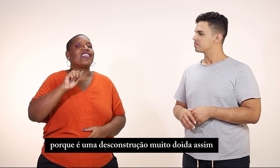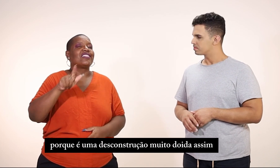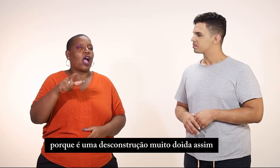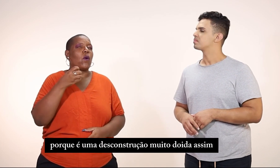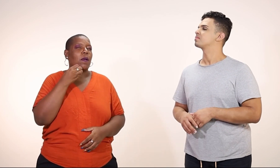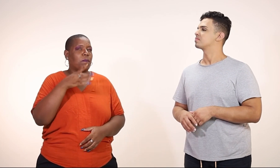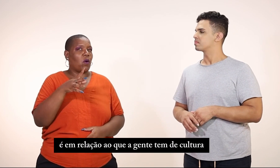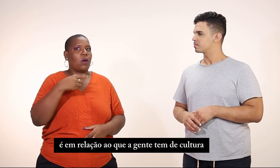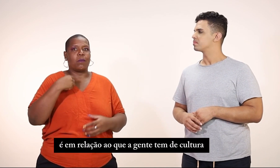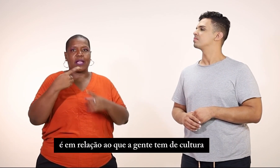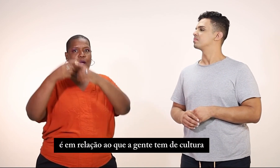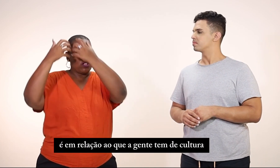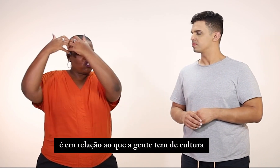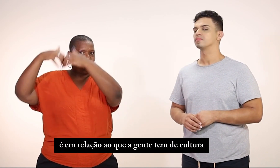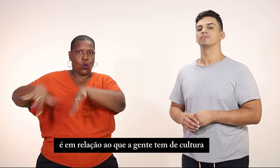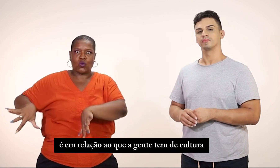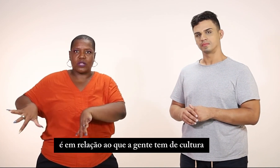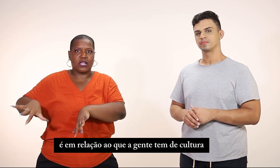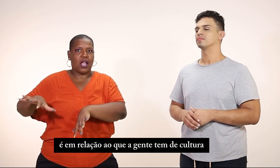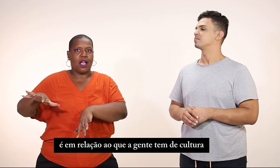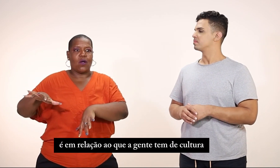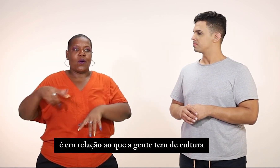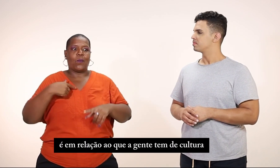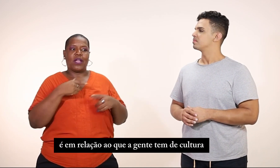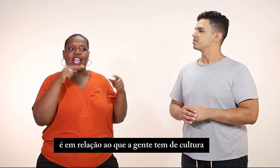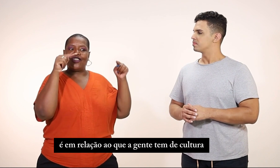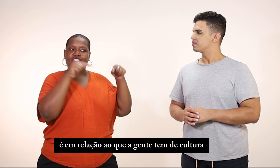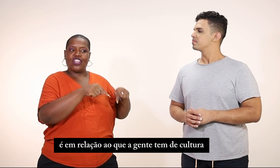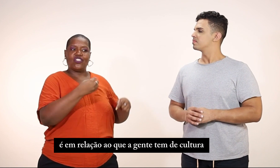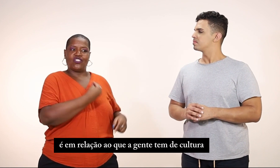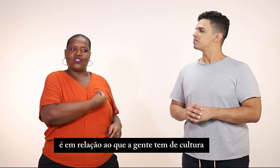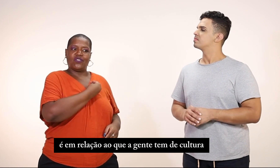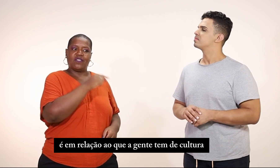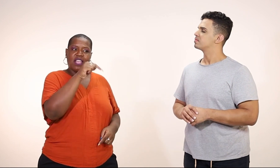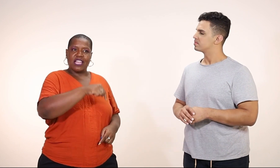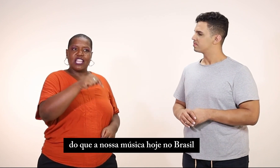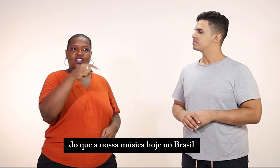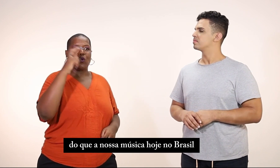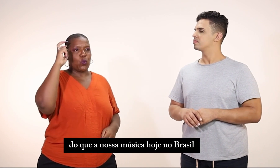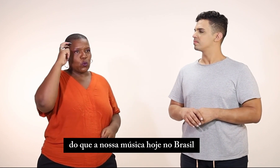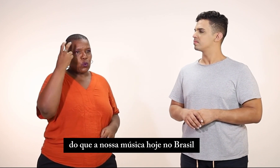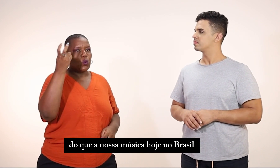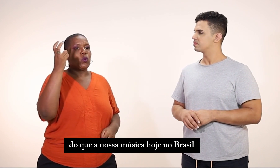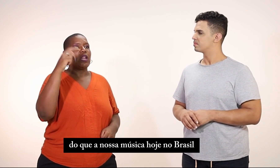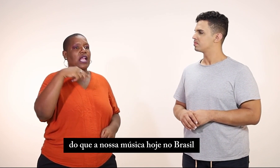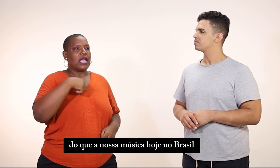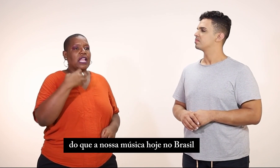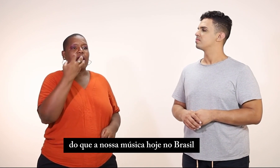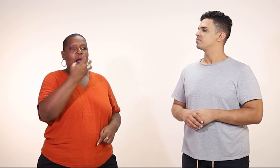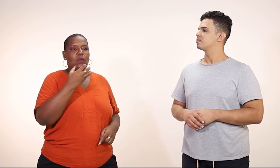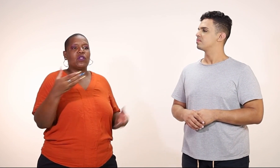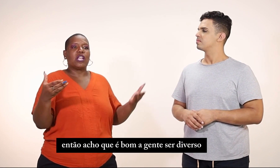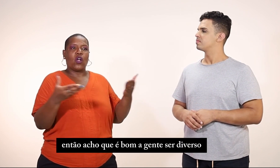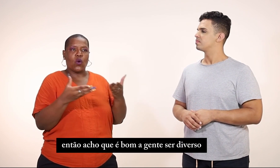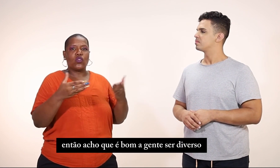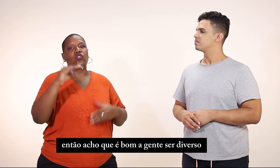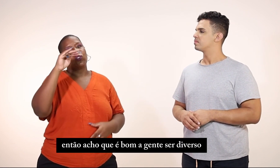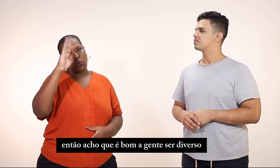assim. Em relação ao que a gente tem de cultura, do que é a nossa música hoje no Brasil. Então, eu acho que é bom a gente